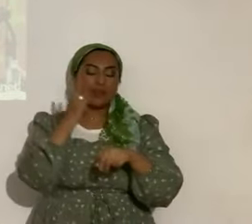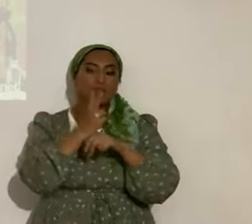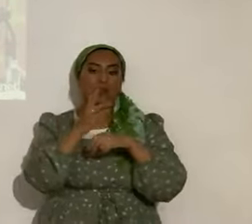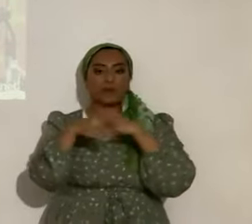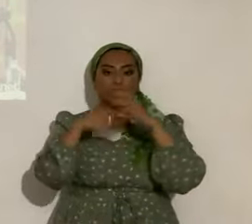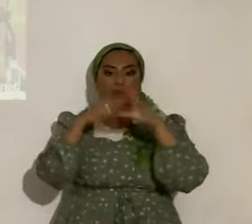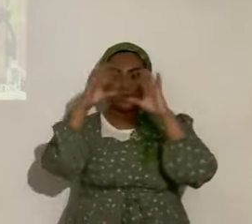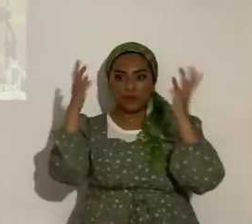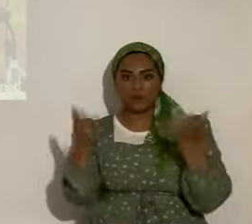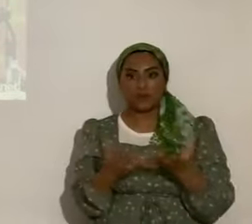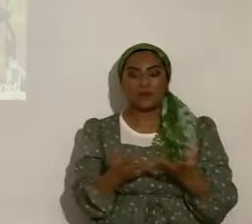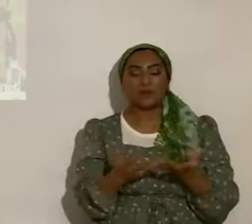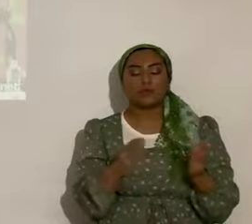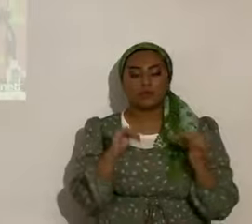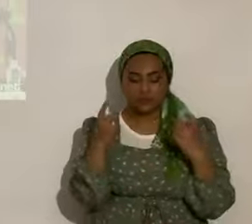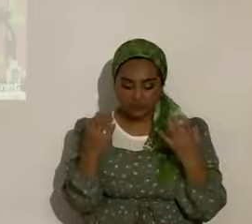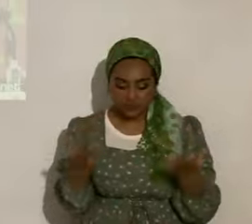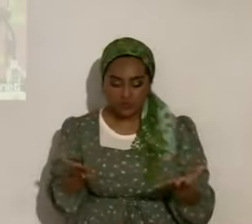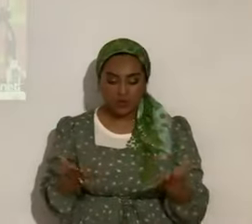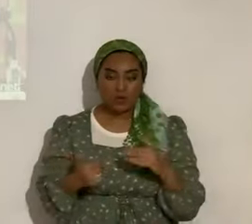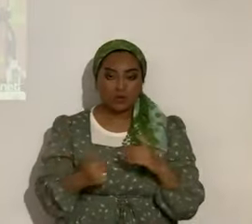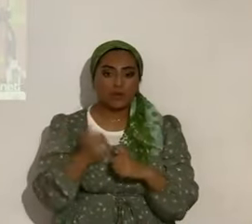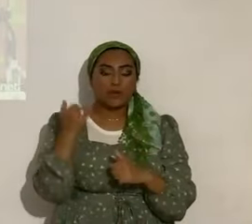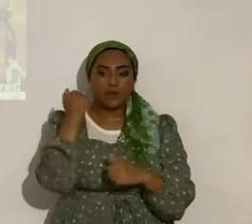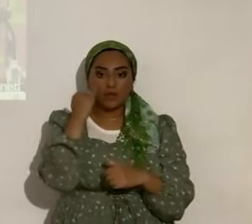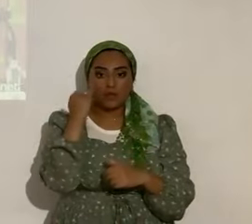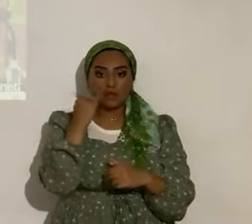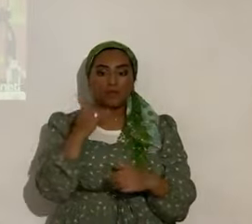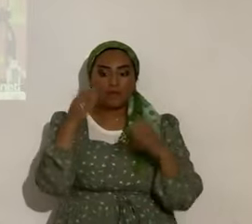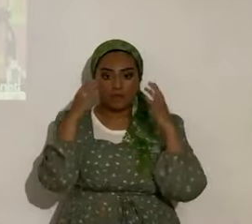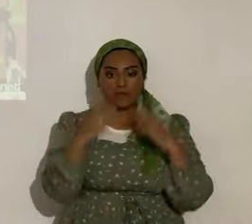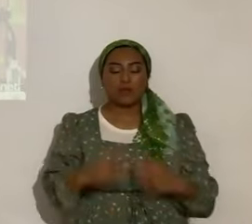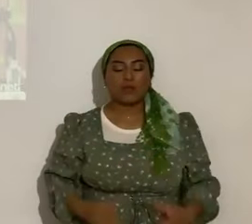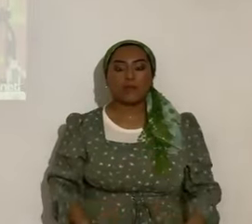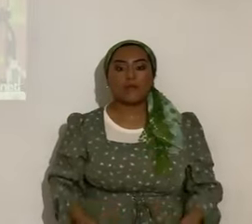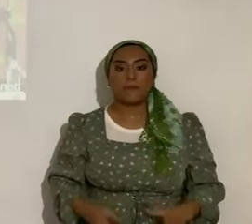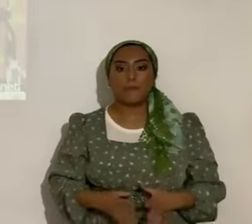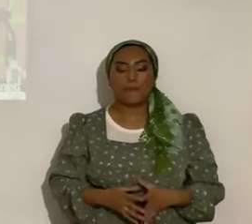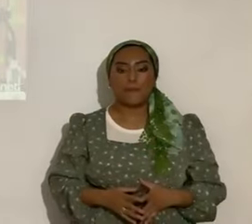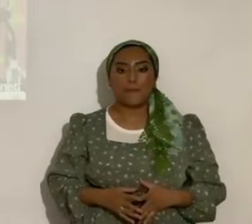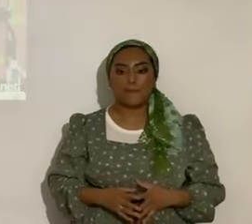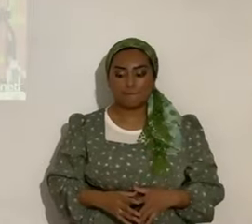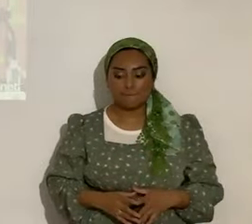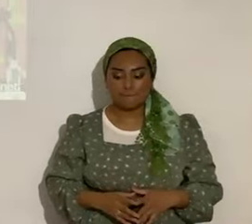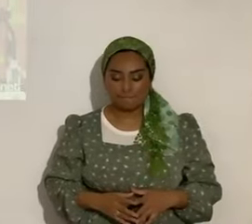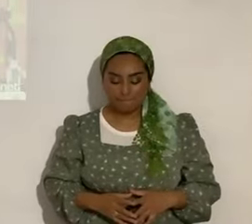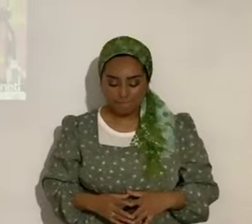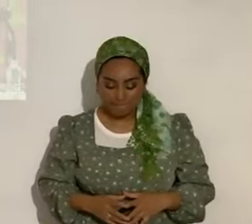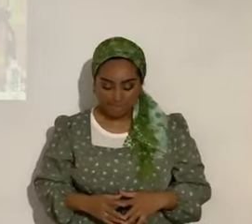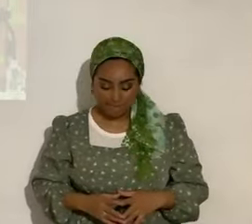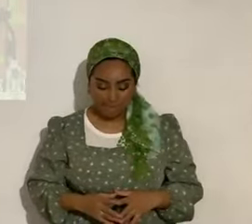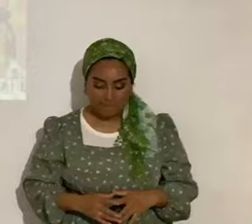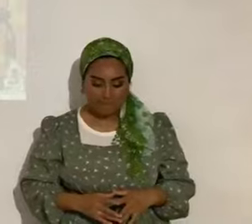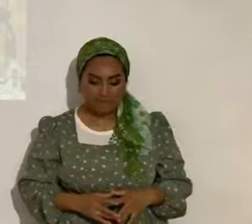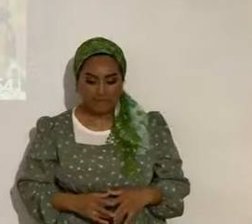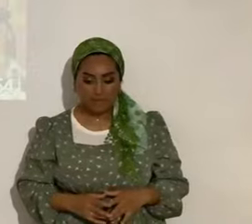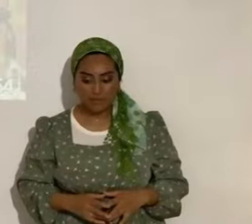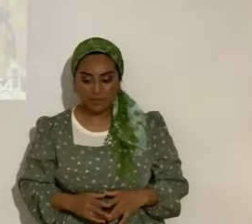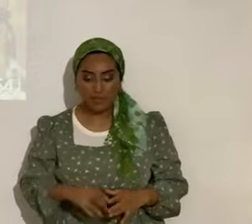mundial. Así debe ser, sobre todo si el trato va a ser físicamente, o sea, el contacto físico directo, sí